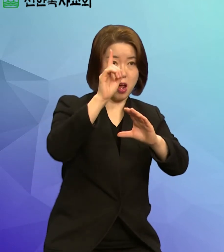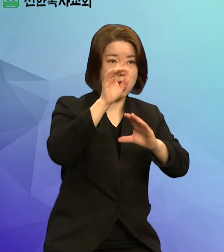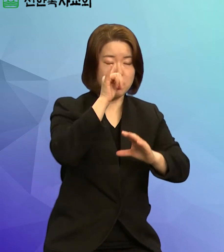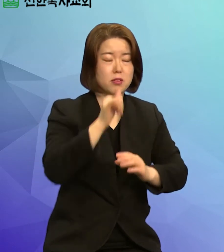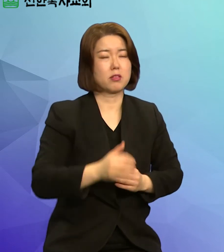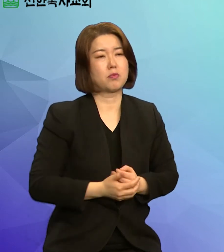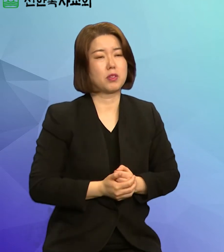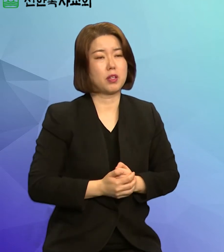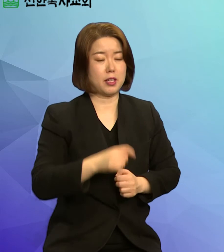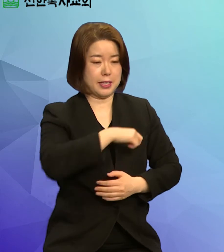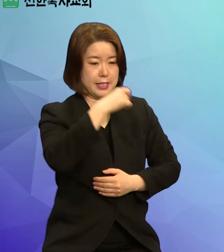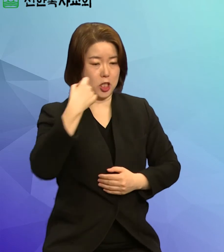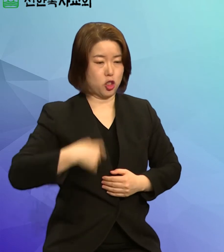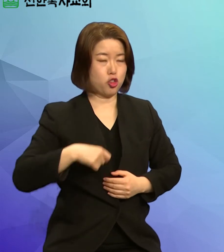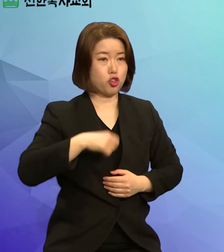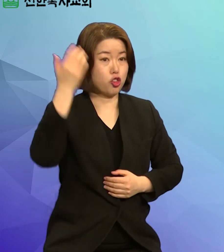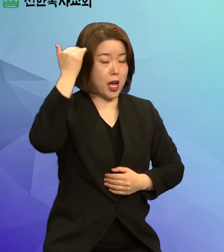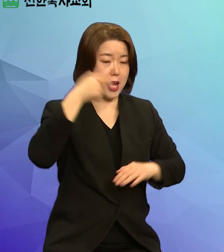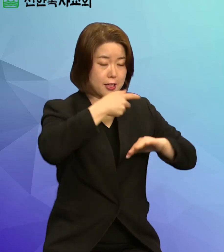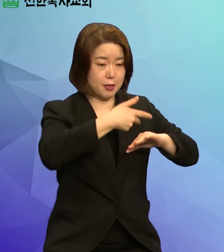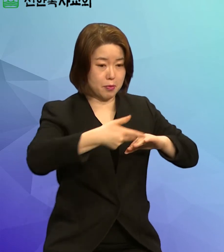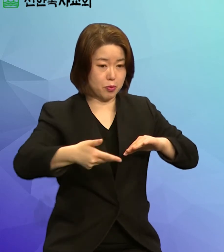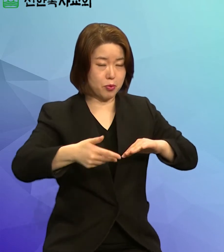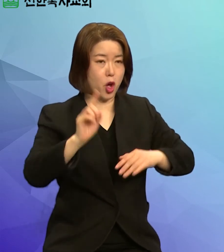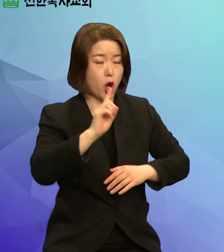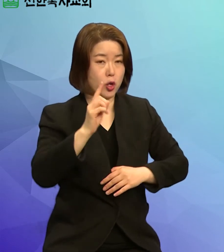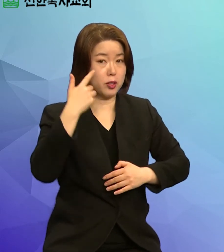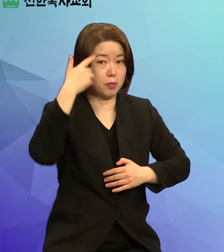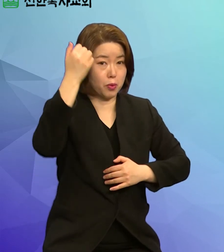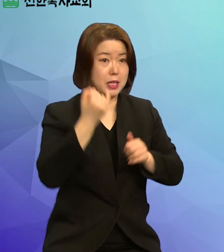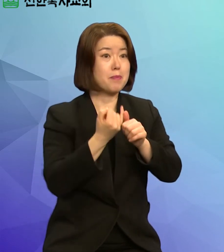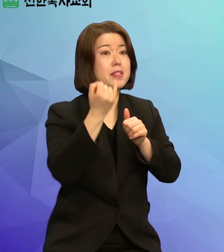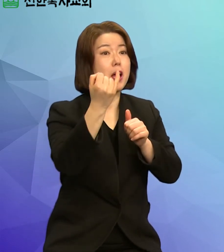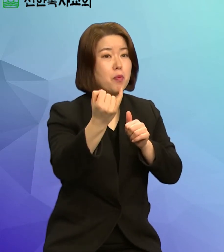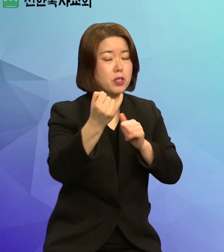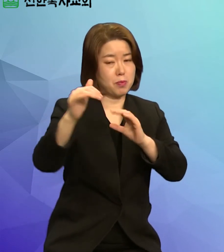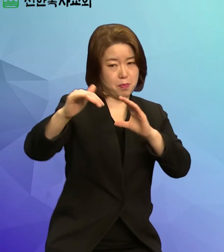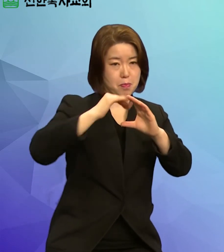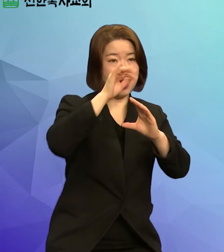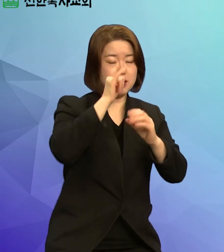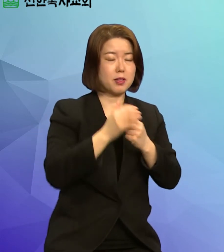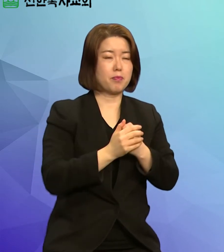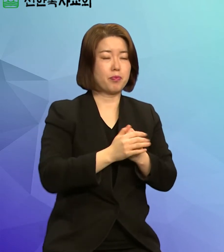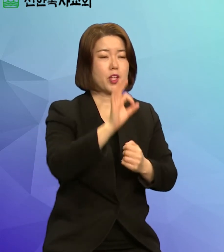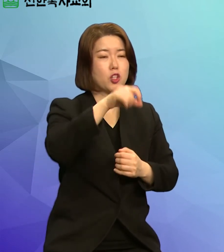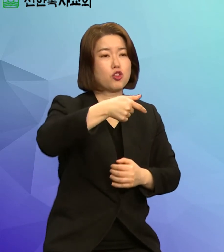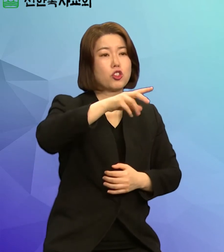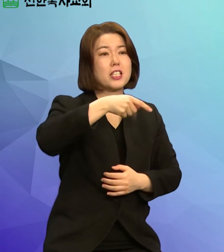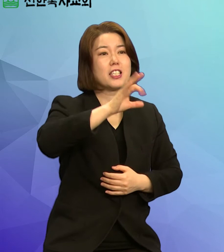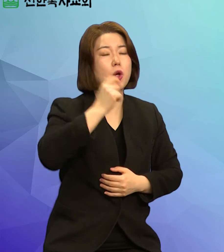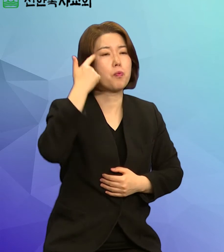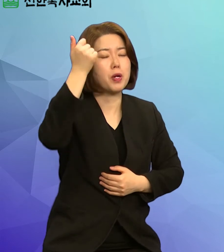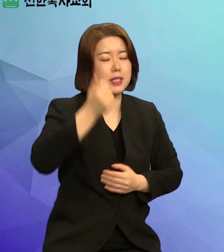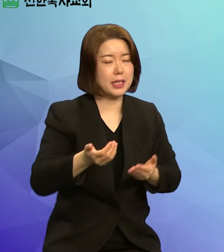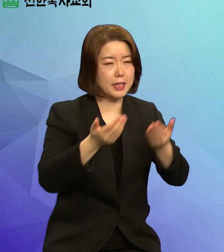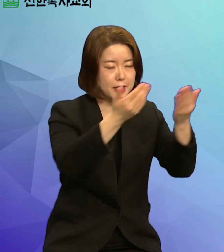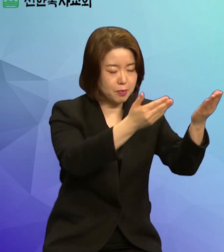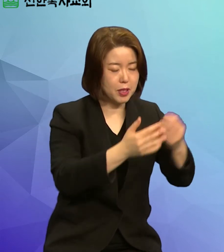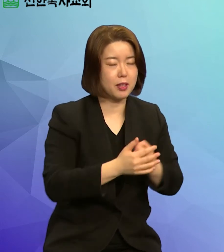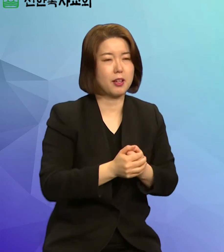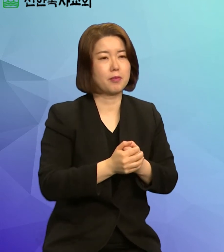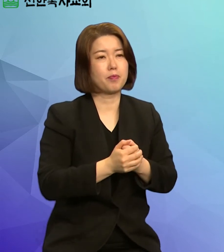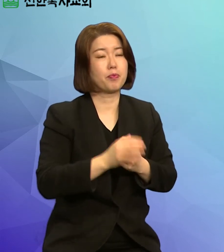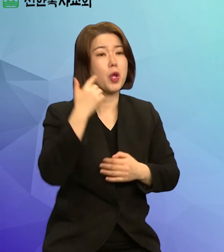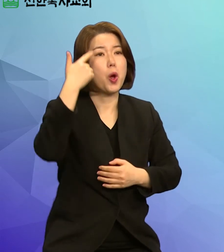왔습니다. 중국 동포인 어느 사모님이 보내신 메일입니다. 유기성 목사님께 올립니다.